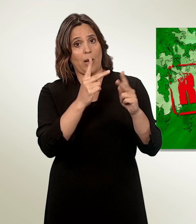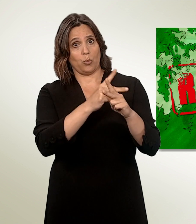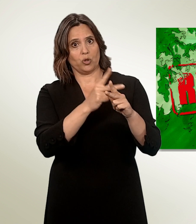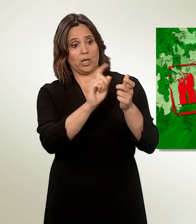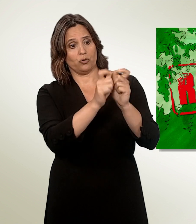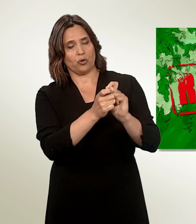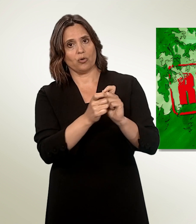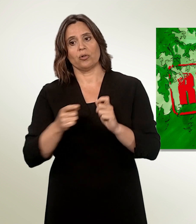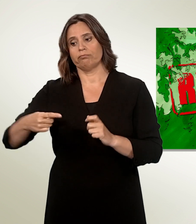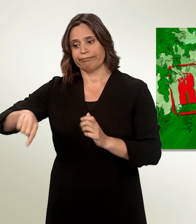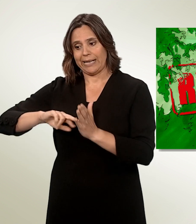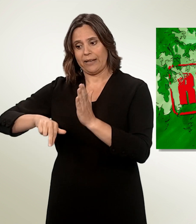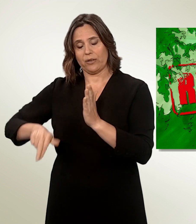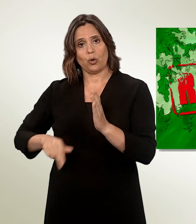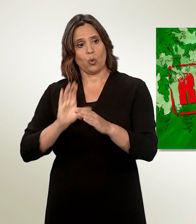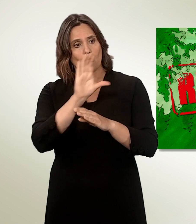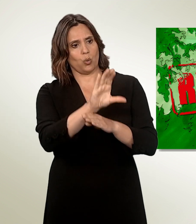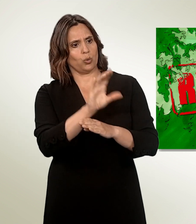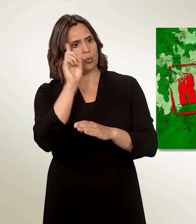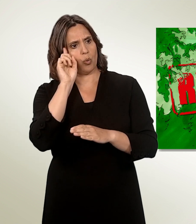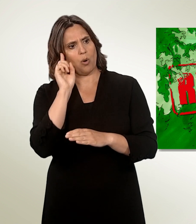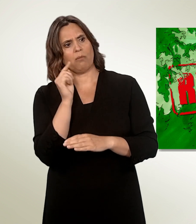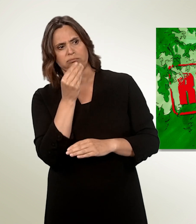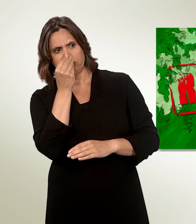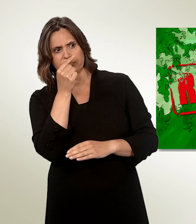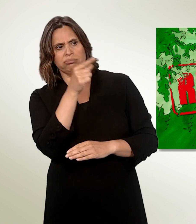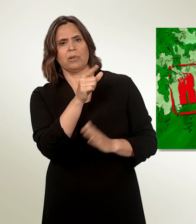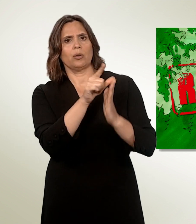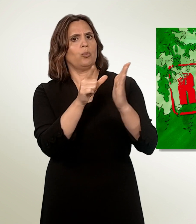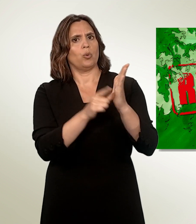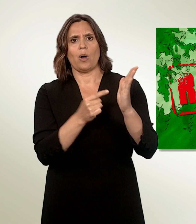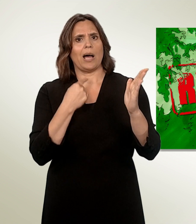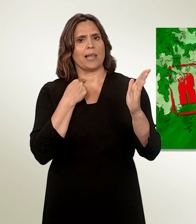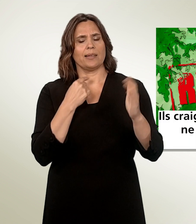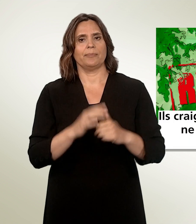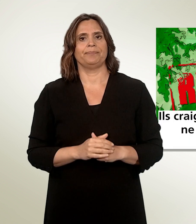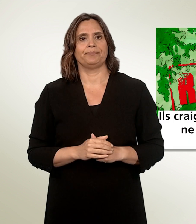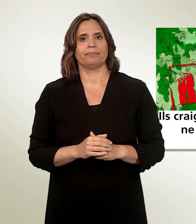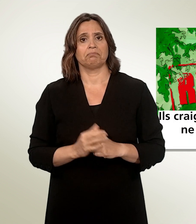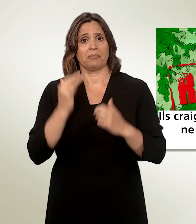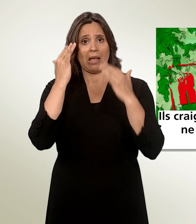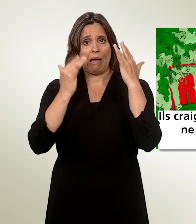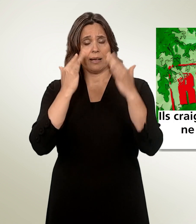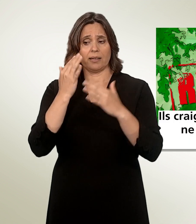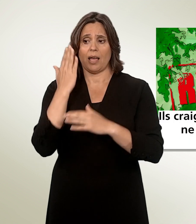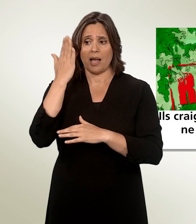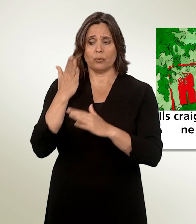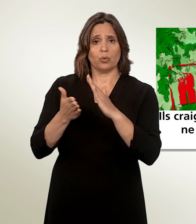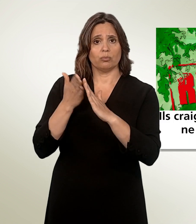Les opposants sont d'avis que la loi révisée est ratée. Ils craignent que les animaux protégés ne soient encore plus menacés